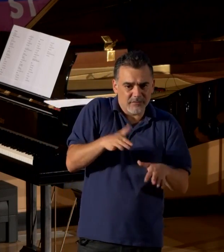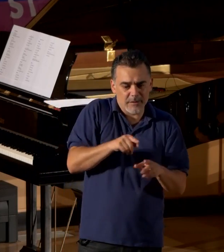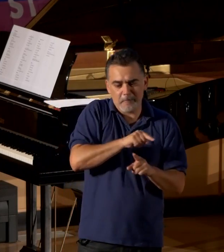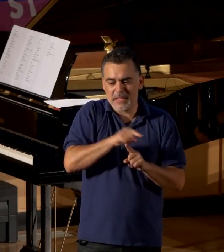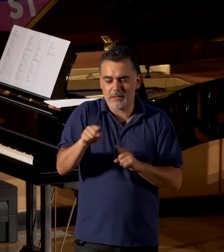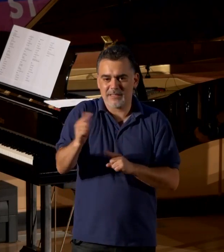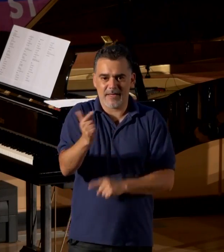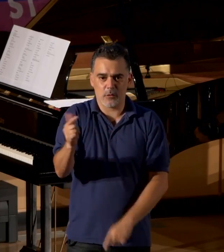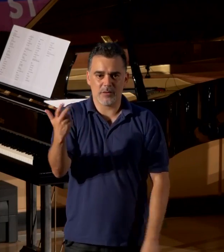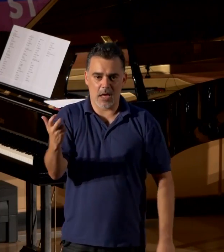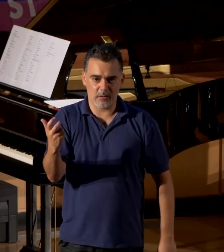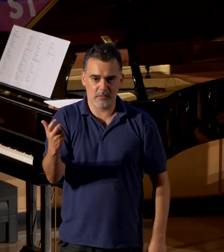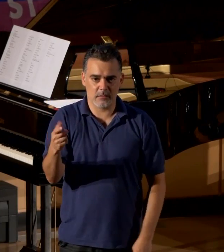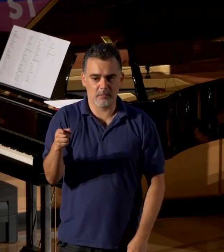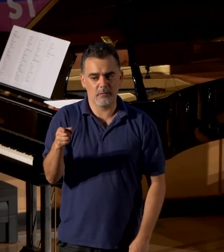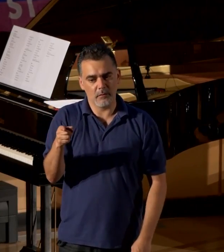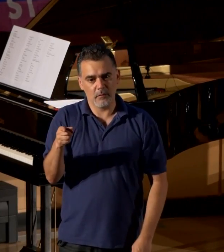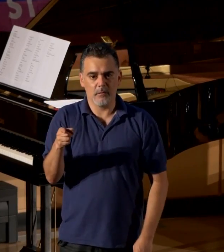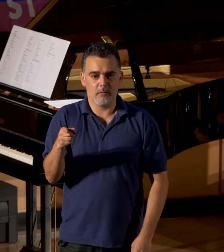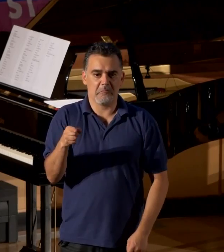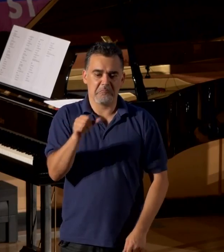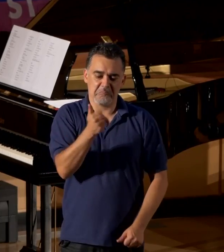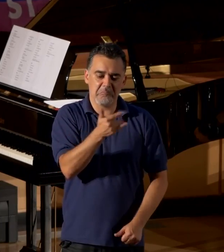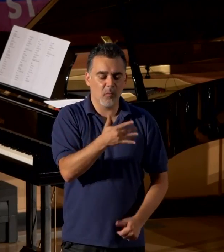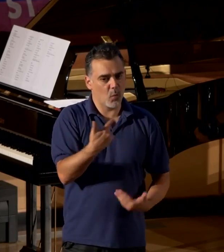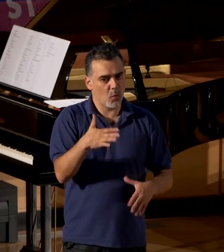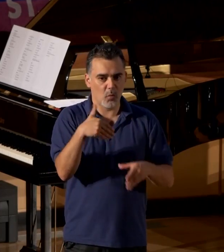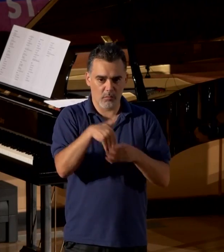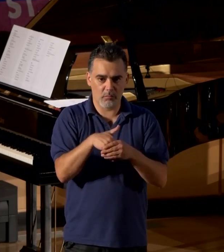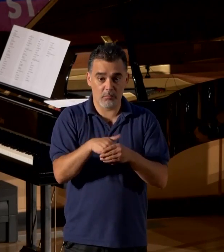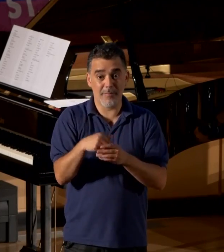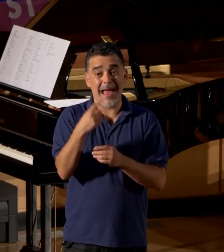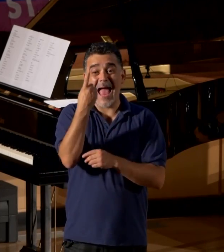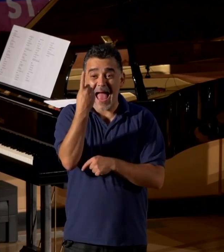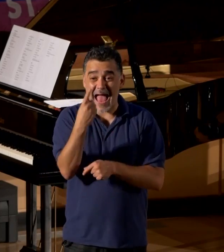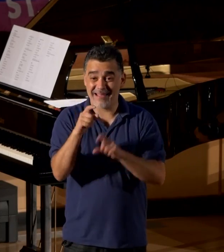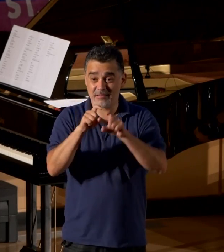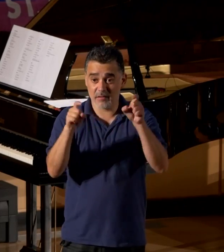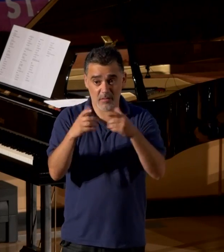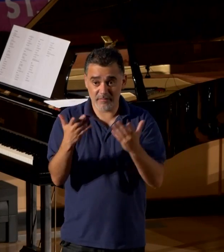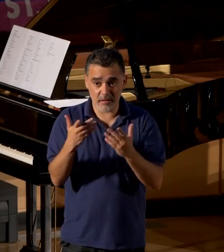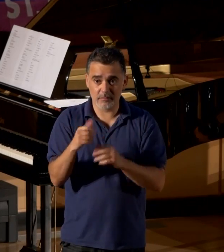sind sehr ambitioniert und eins davon lautet AIDS beenden, weltweit.